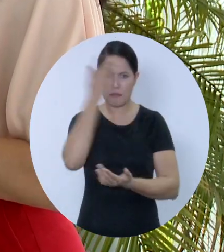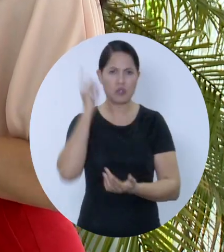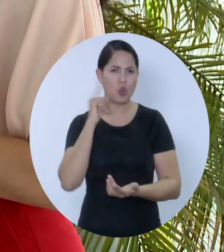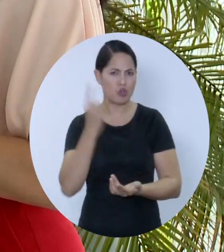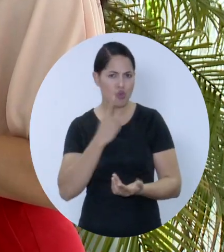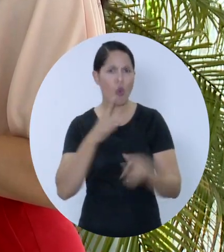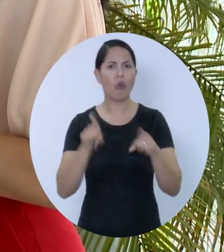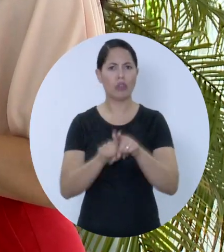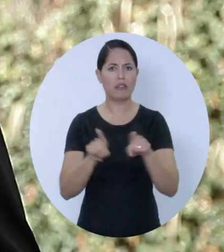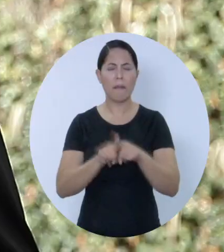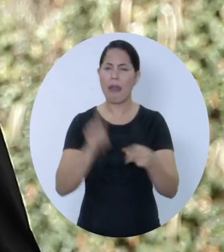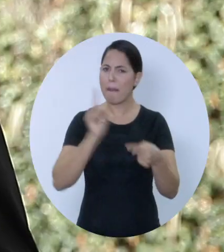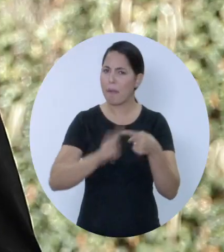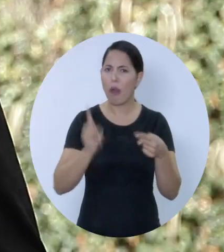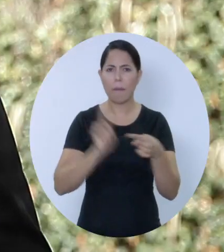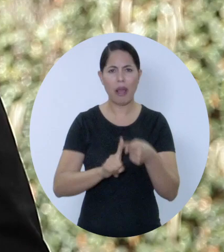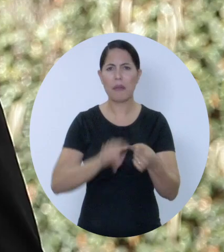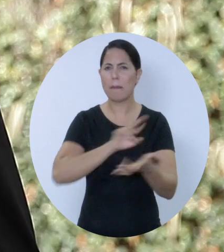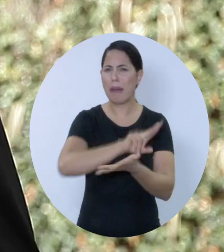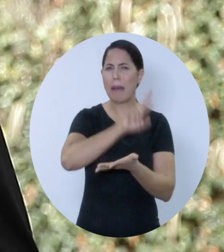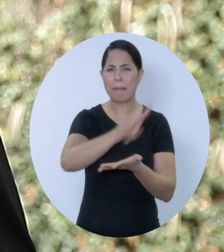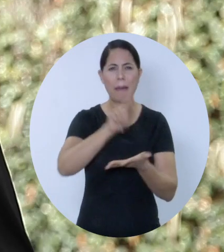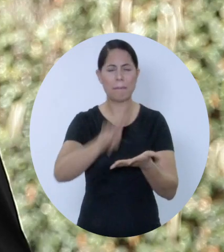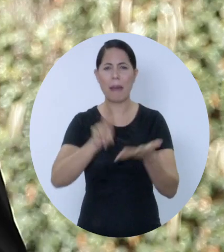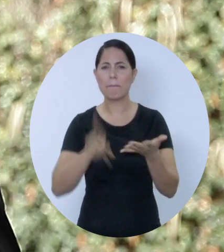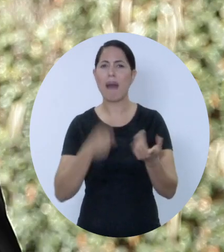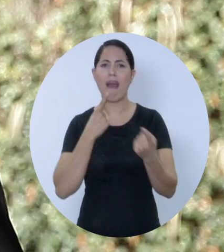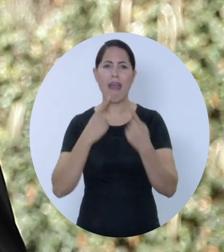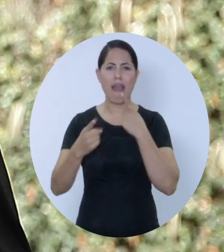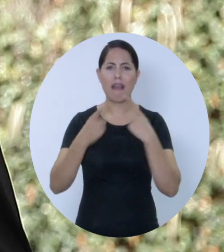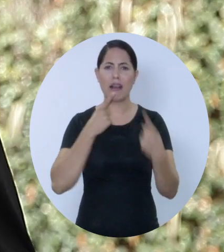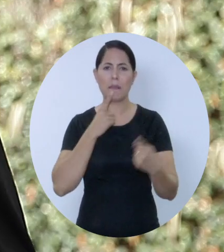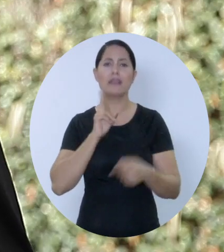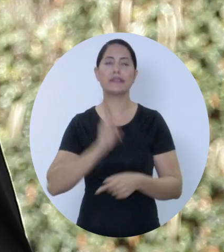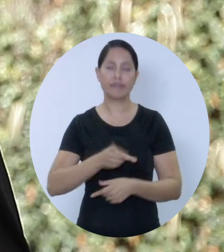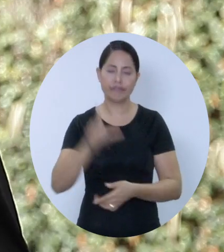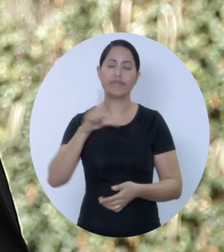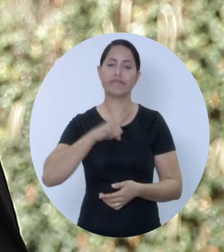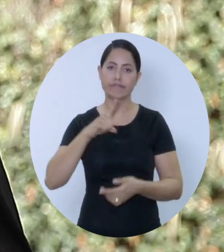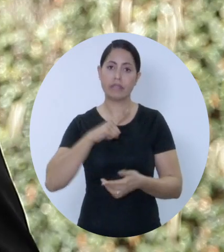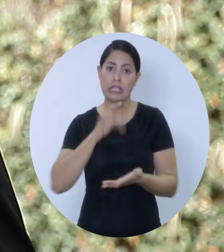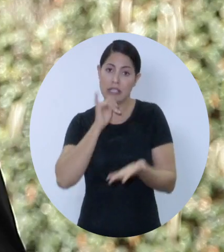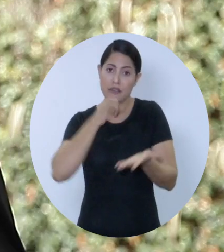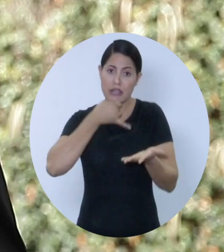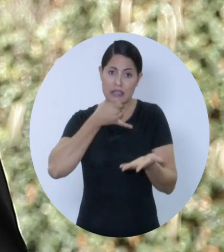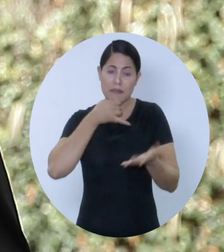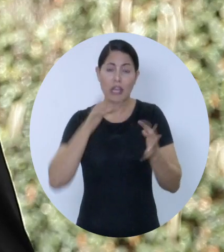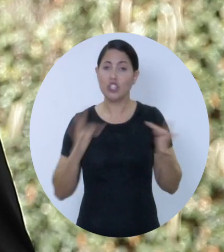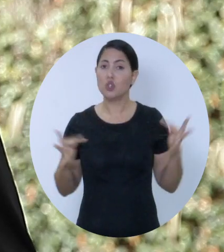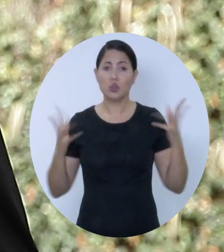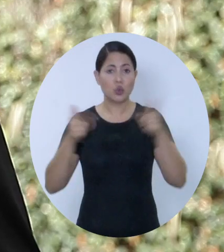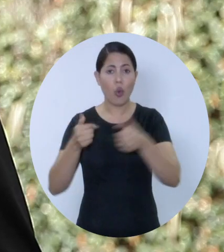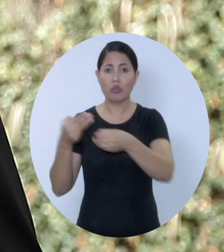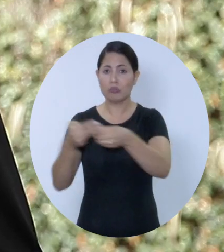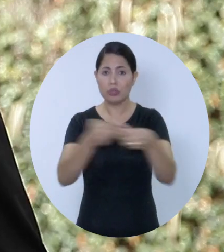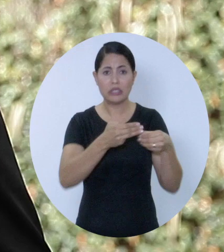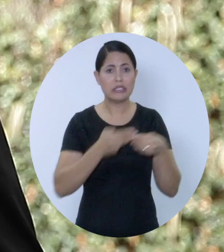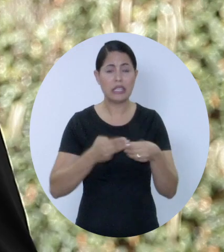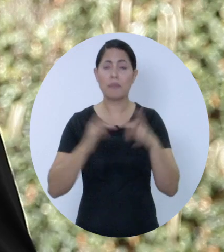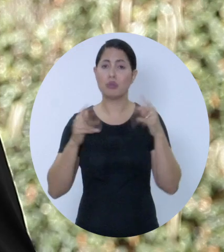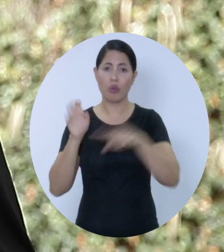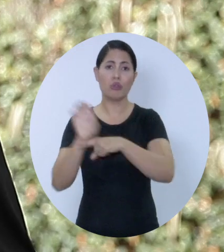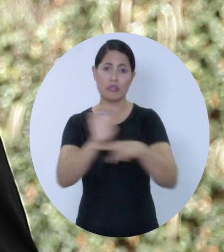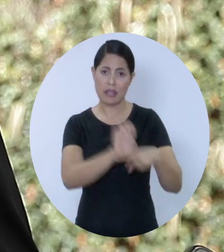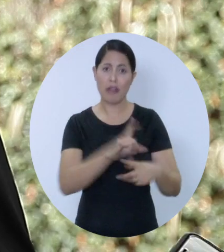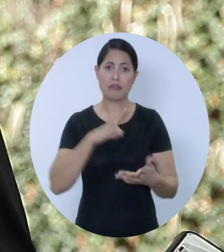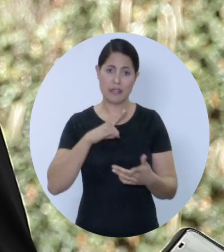comunidade surda também, ou seja, em qualquer dos segmentos da deficiência nós encontraremos essas reclamações que são frequentes e, lamentavelmente, em todos